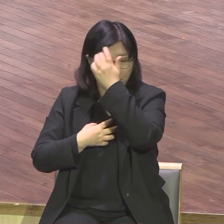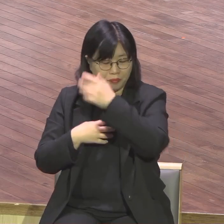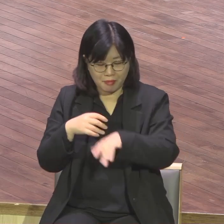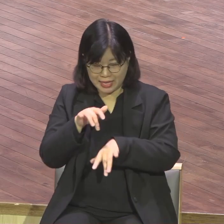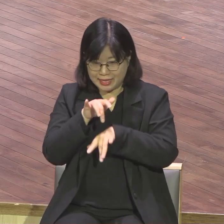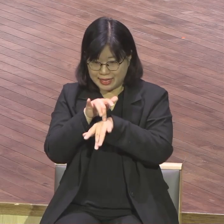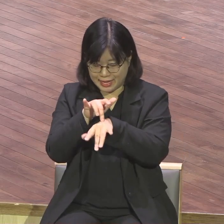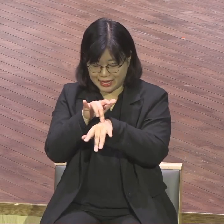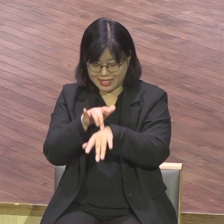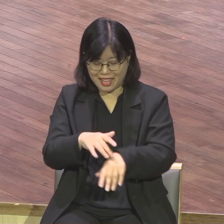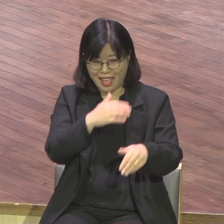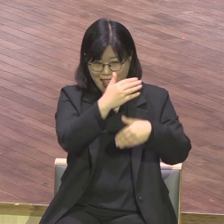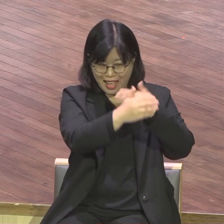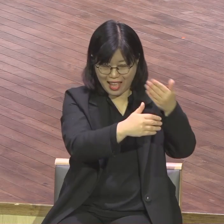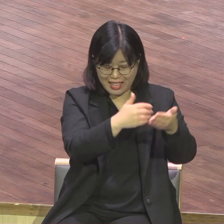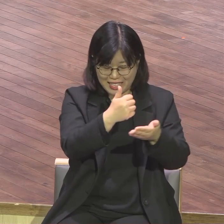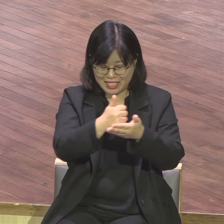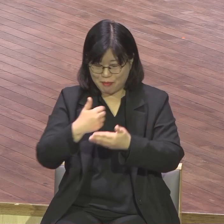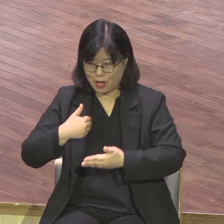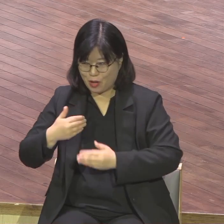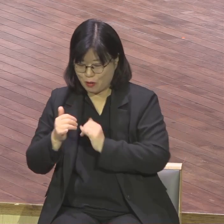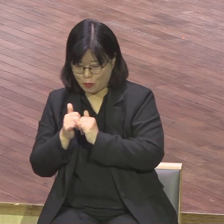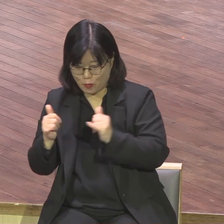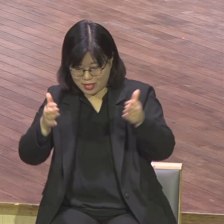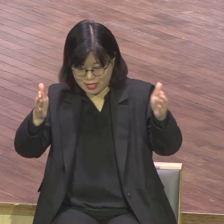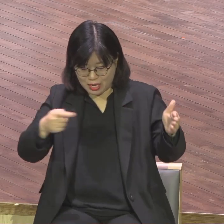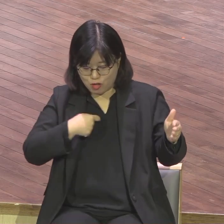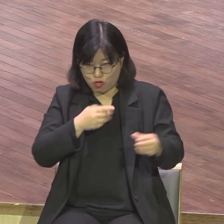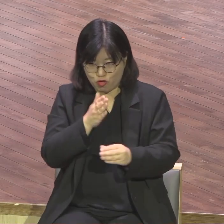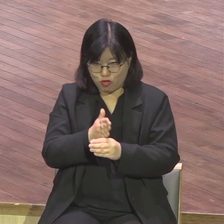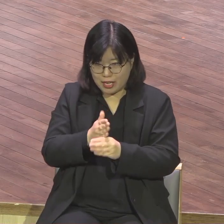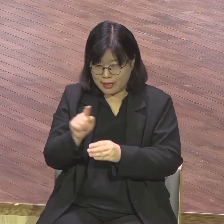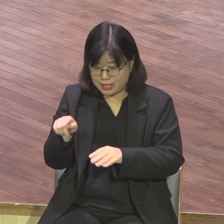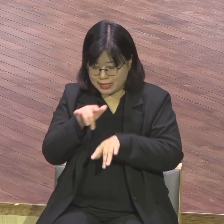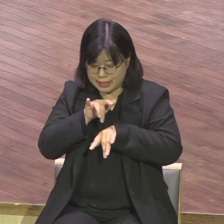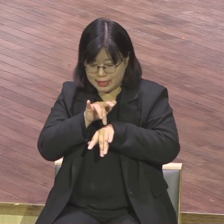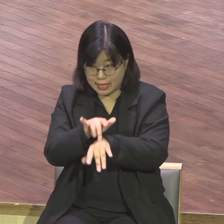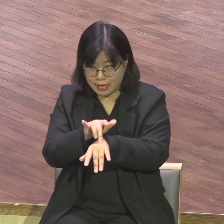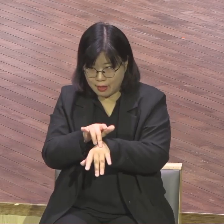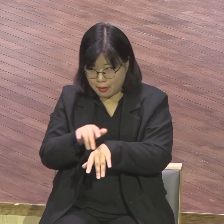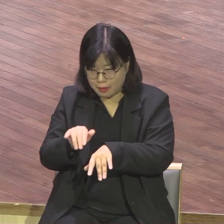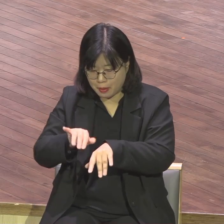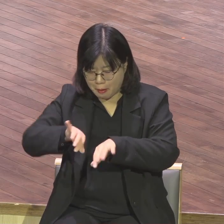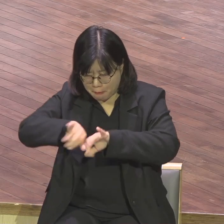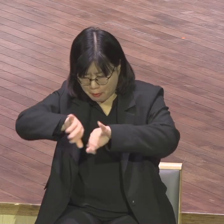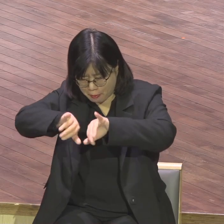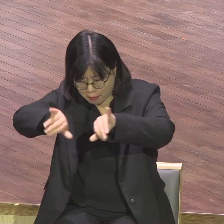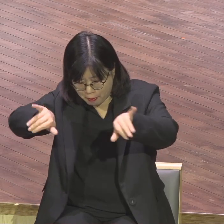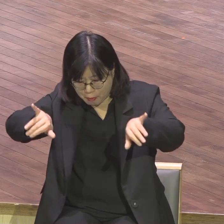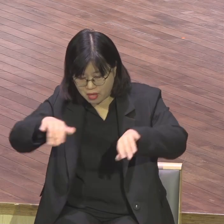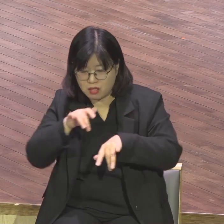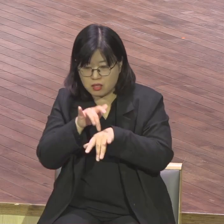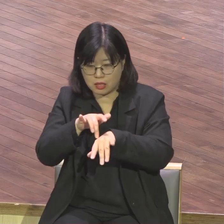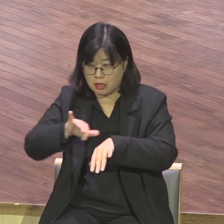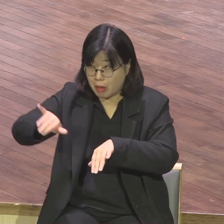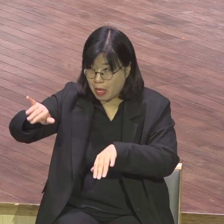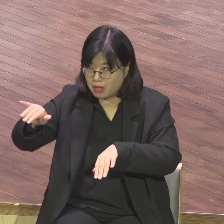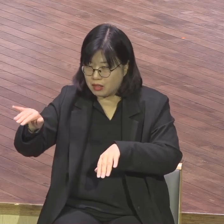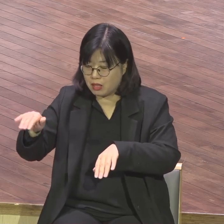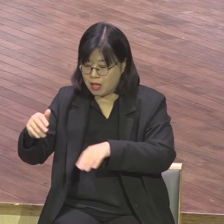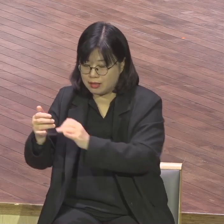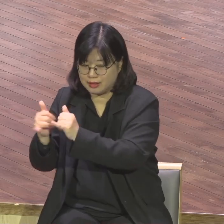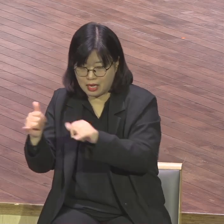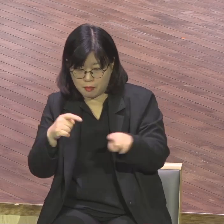끼어가지고, 중간에 딱 끼어들어가지고, 계속해서 우리의 이간을 시키는 것입니다. 못 믿도록,